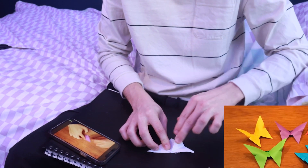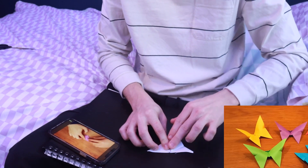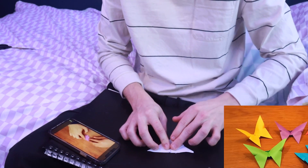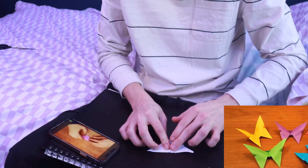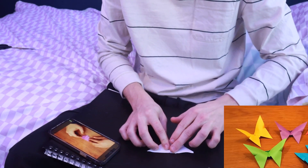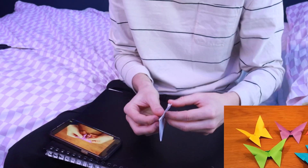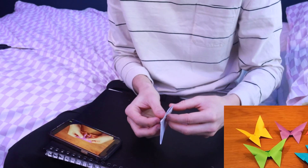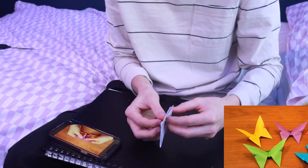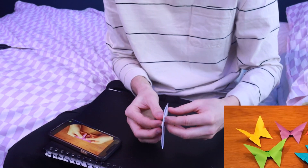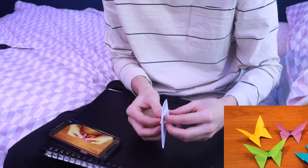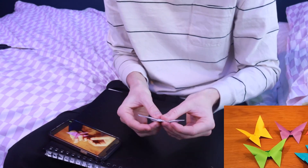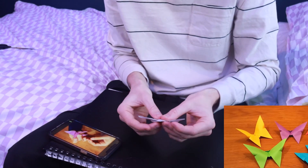Arall. What?